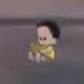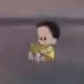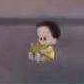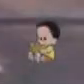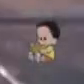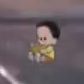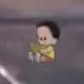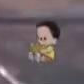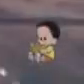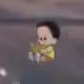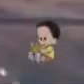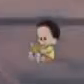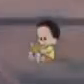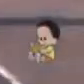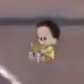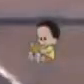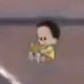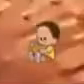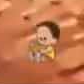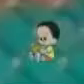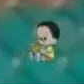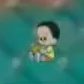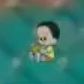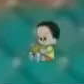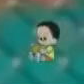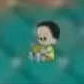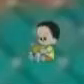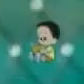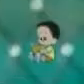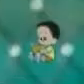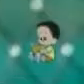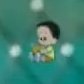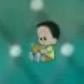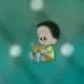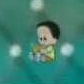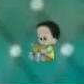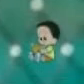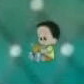se remonta surpreso. As outras crianças também se remontam.